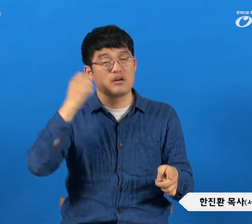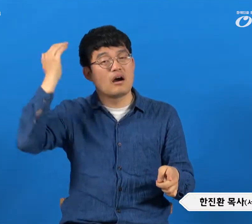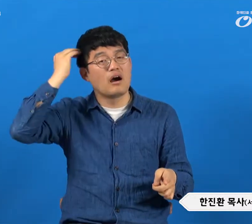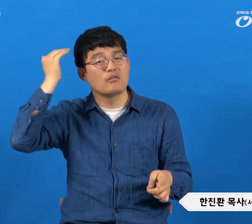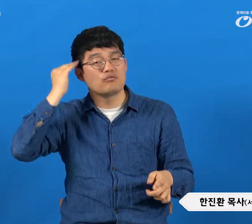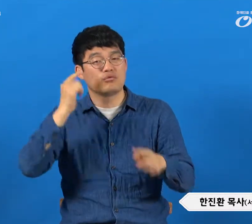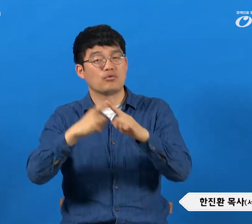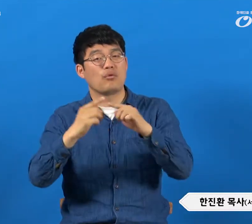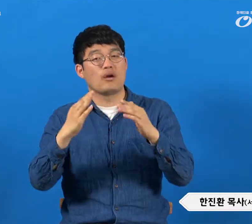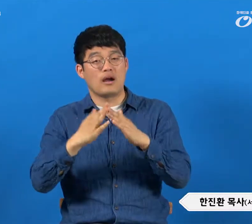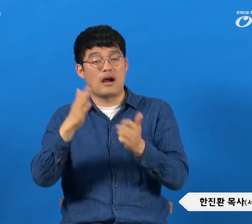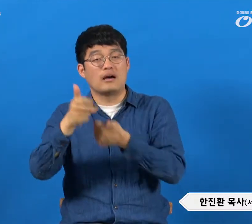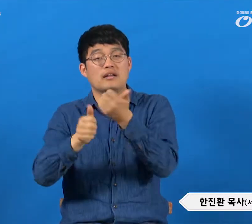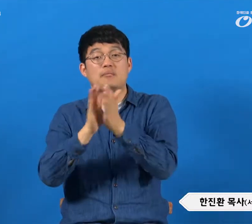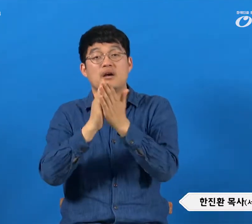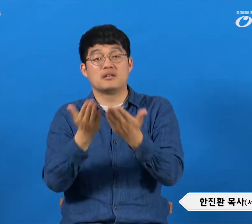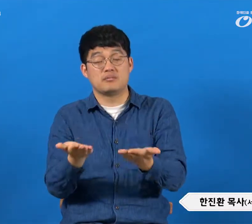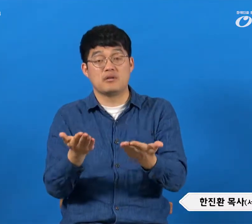하나의 증거입니다.